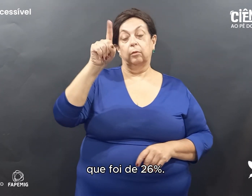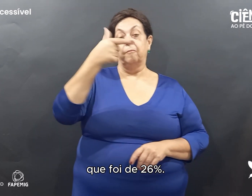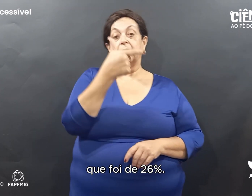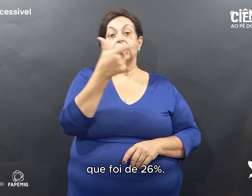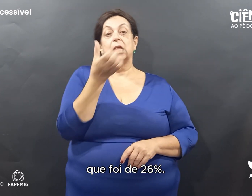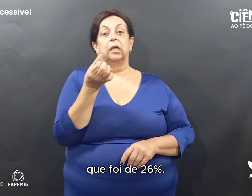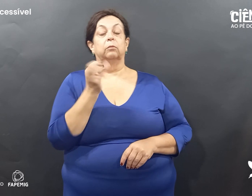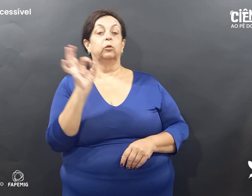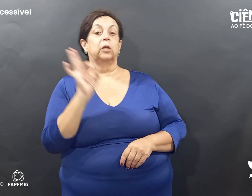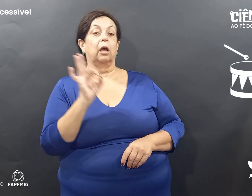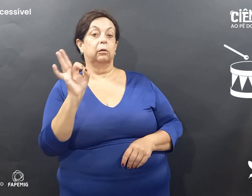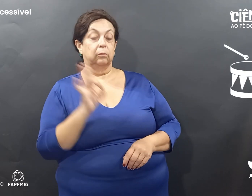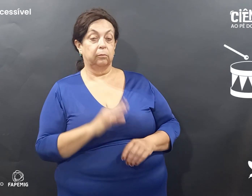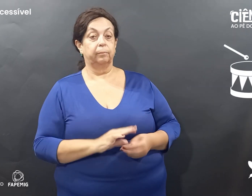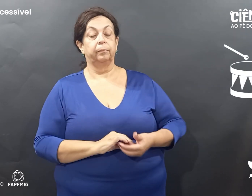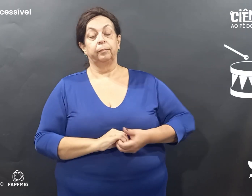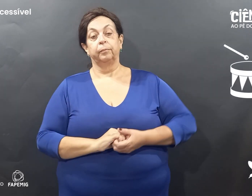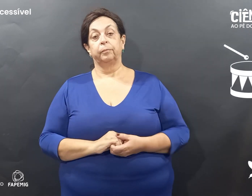de 26%.